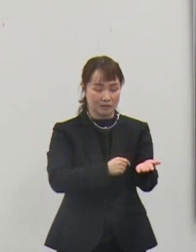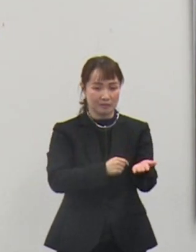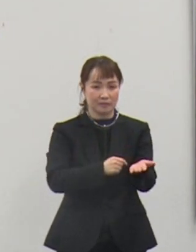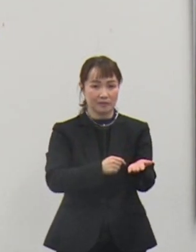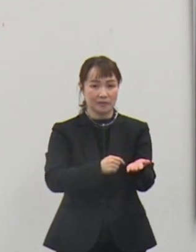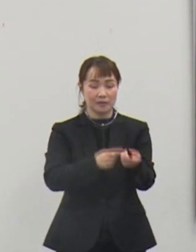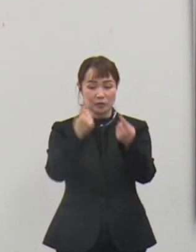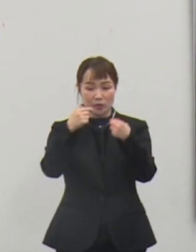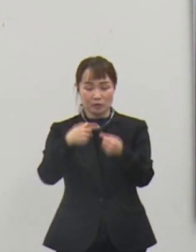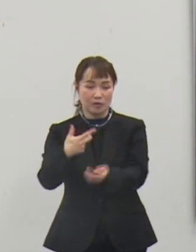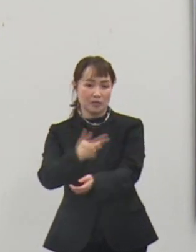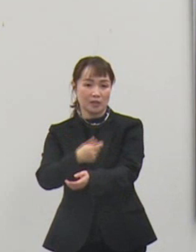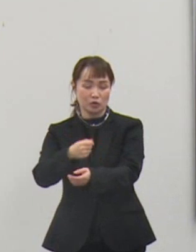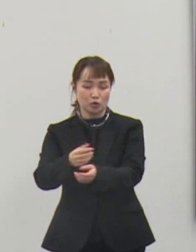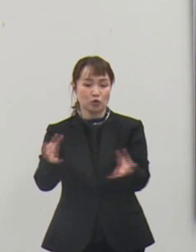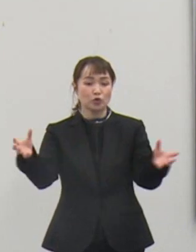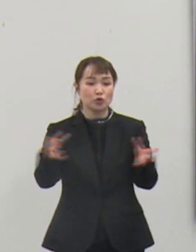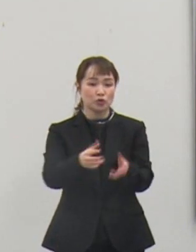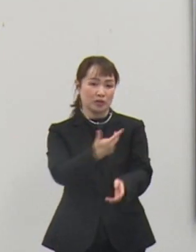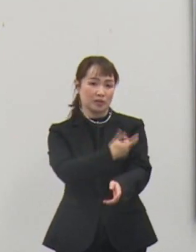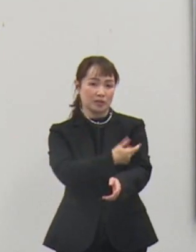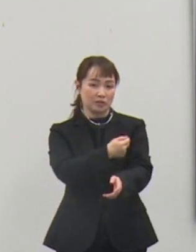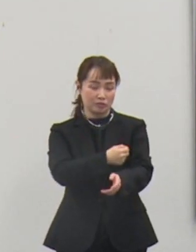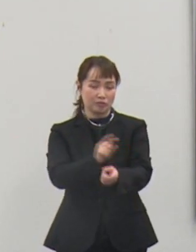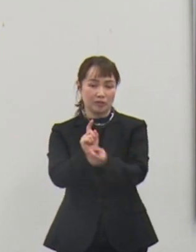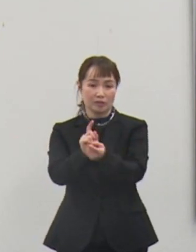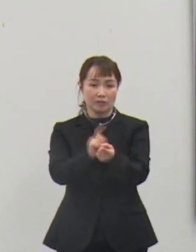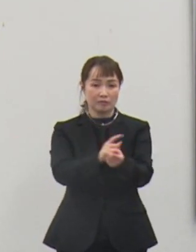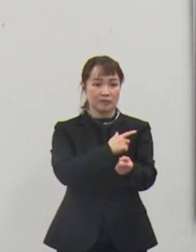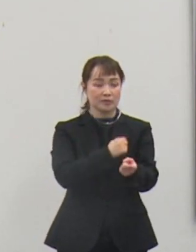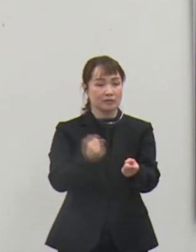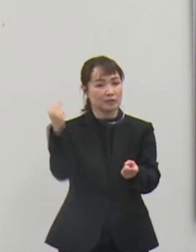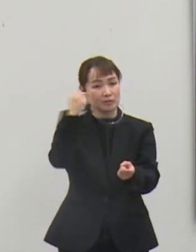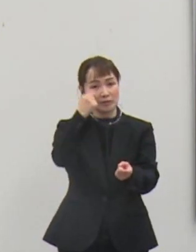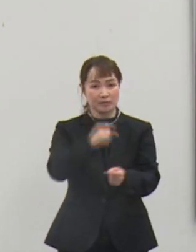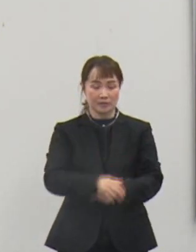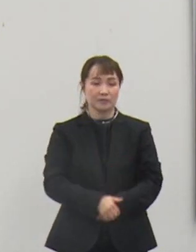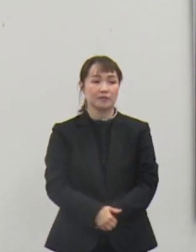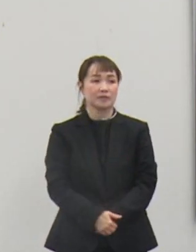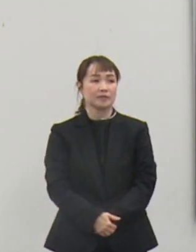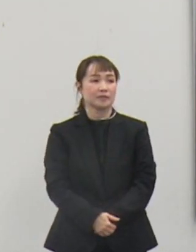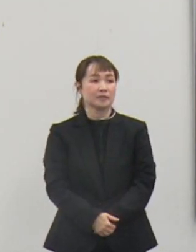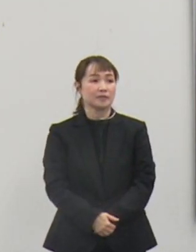別接種あるいは集団接種ということで対応していきたいというふうに思っております。